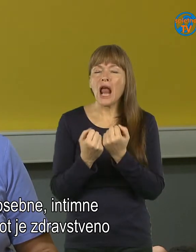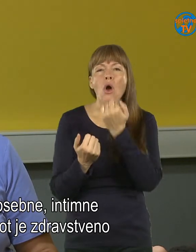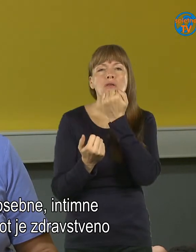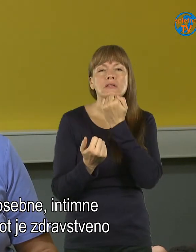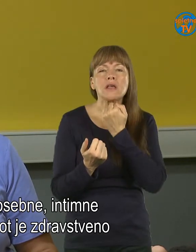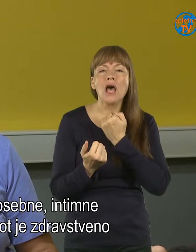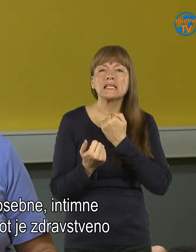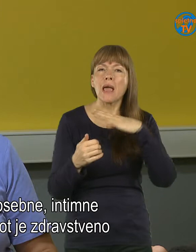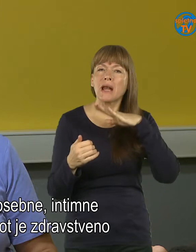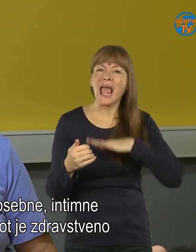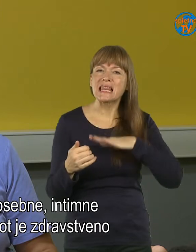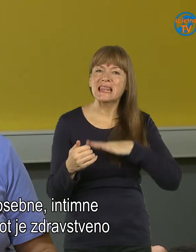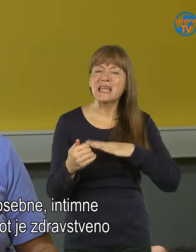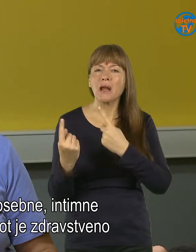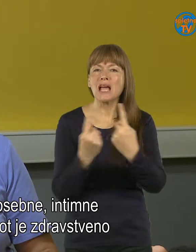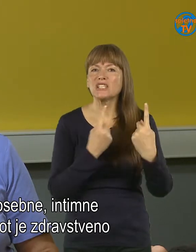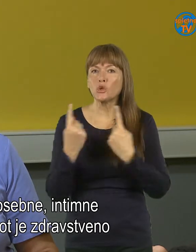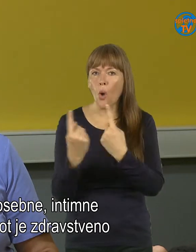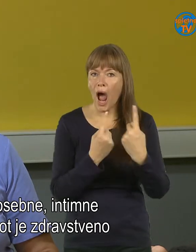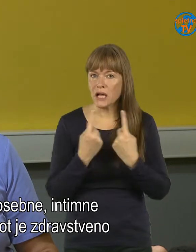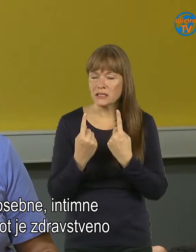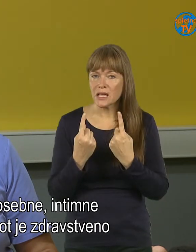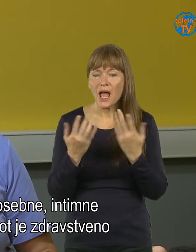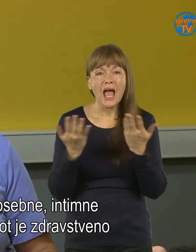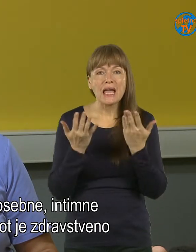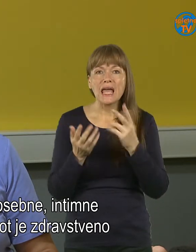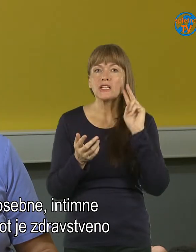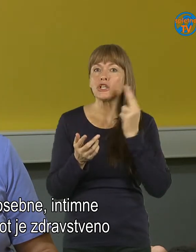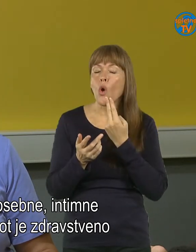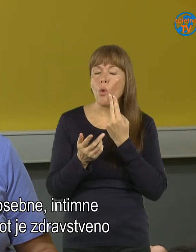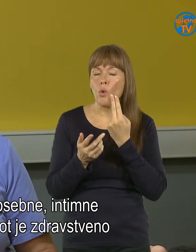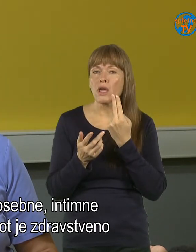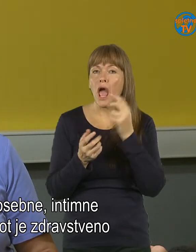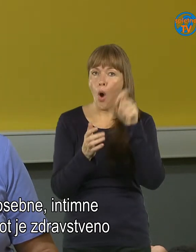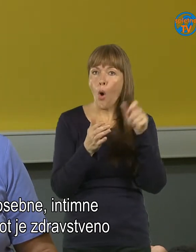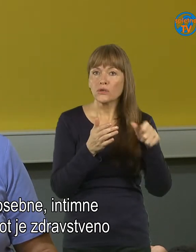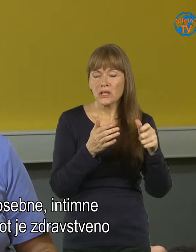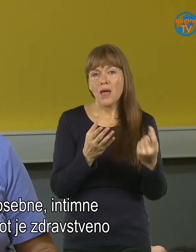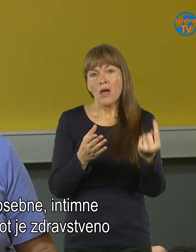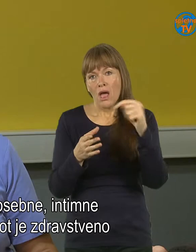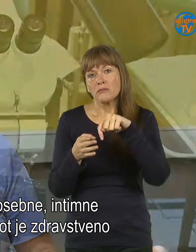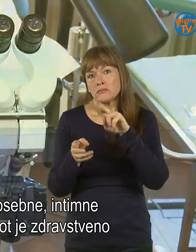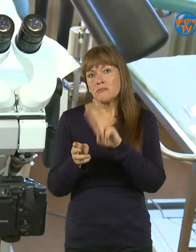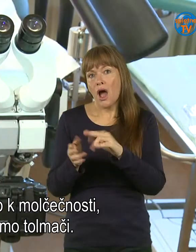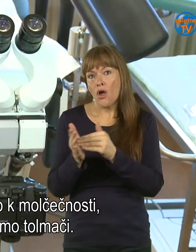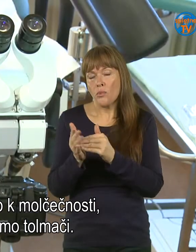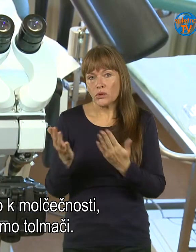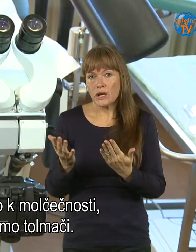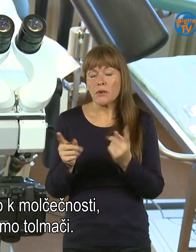zasebne, intimne situacije, v kateri se gluhe osebe znajdejo in dejansko tolmač, tako kot je zdravstveno